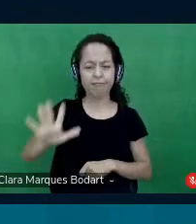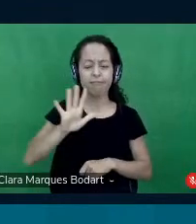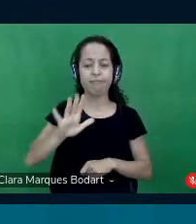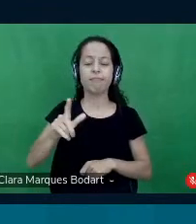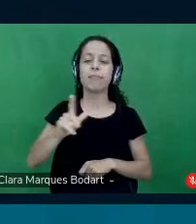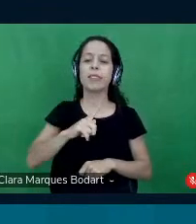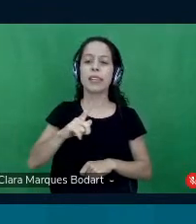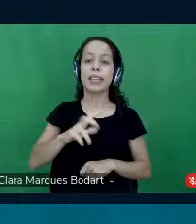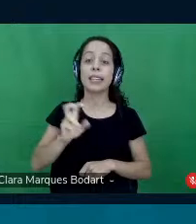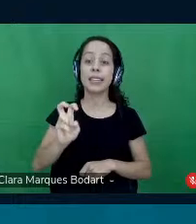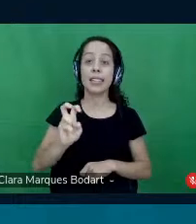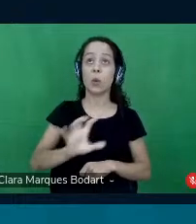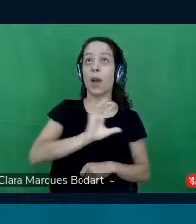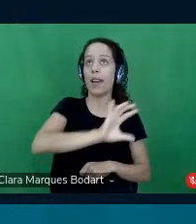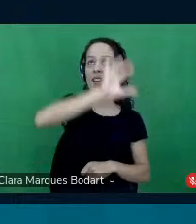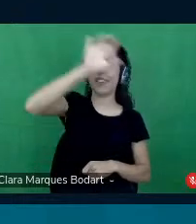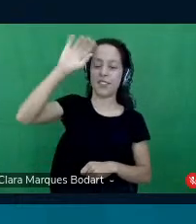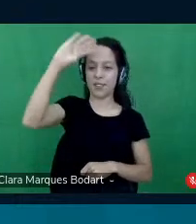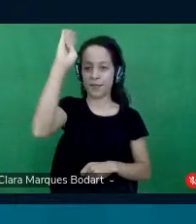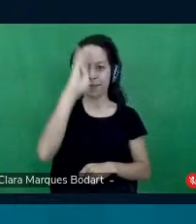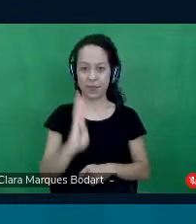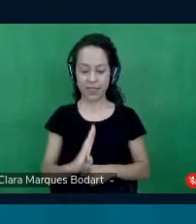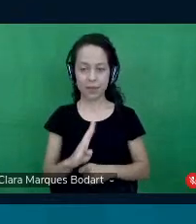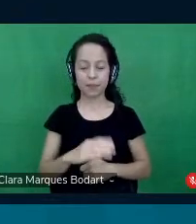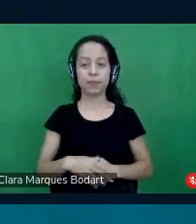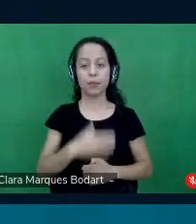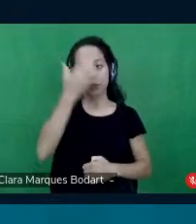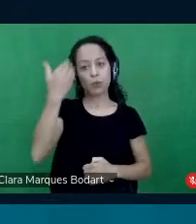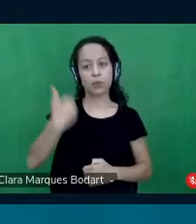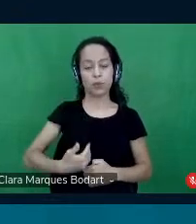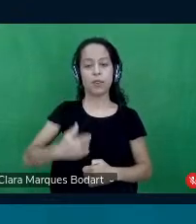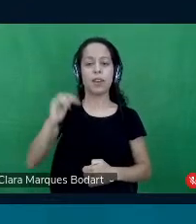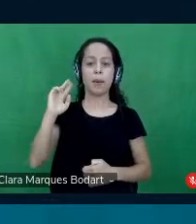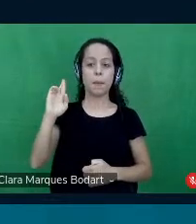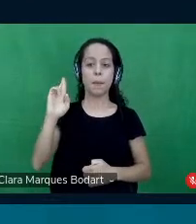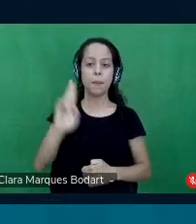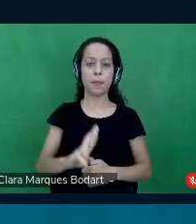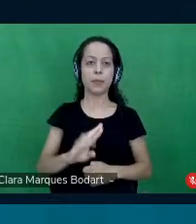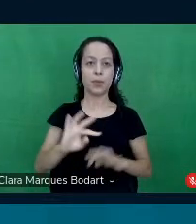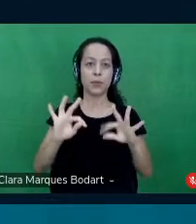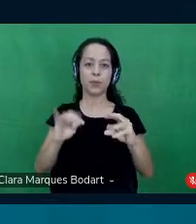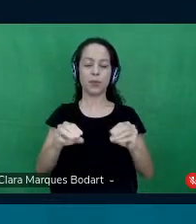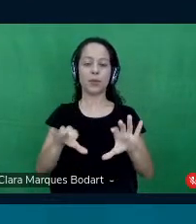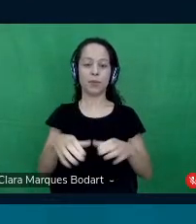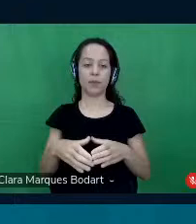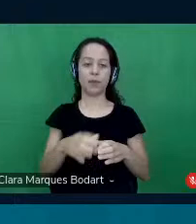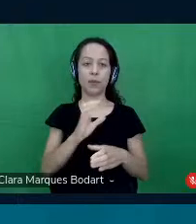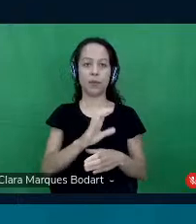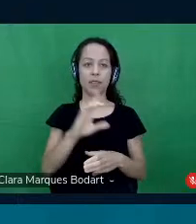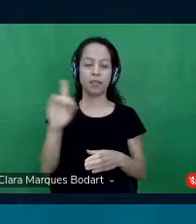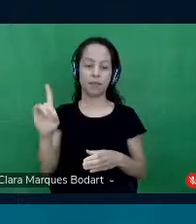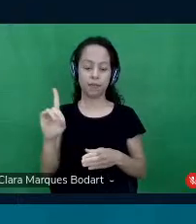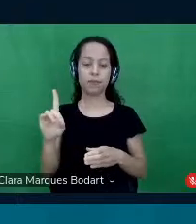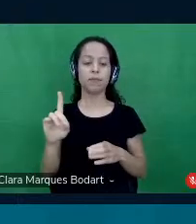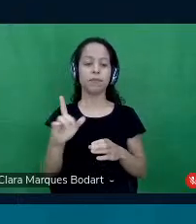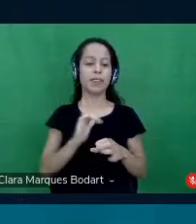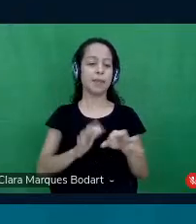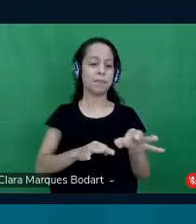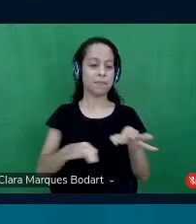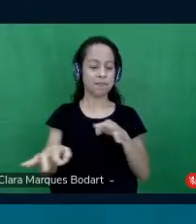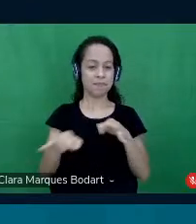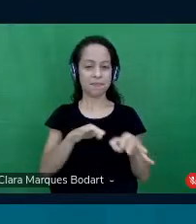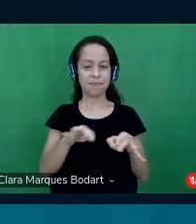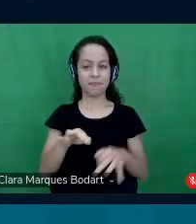5 regiões deste país. Então, eu represento aqui meus companheiros, as minhas companheiras que constroem conosco o próprio EPT.